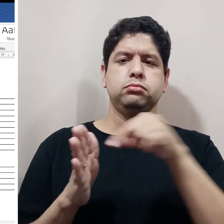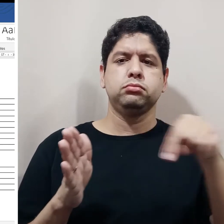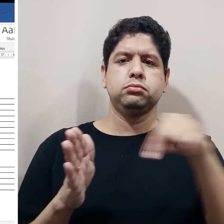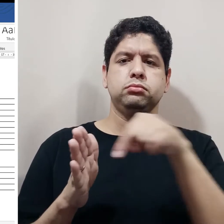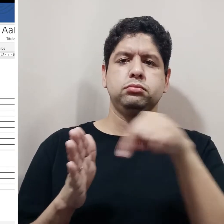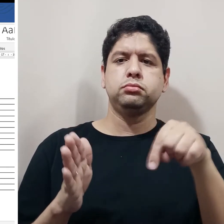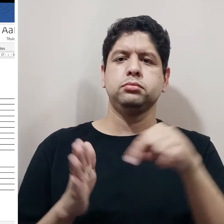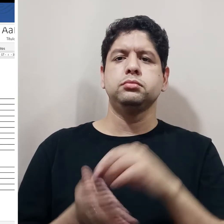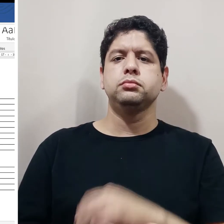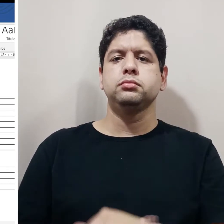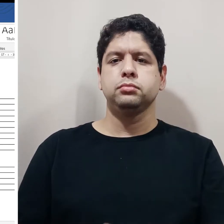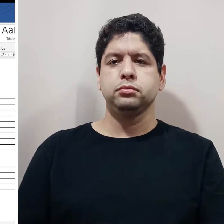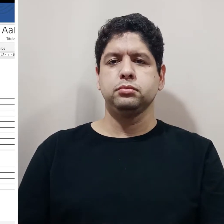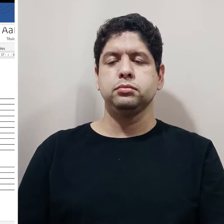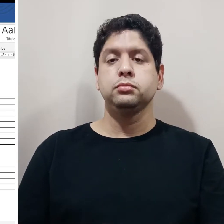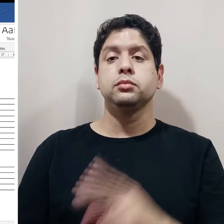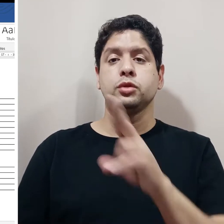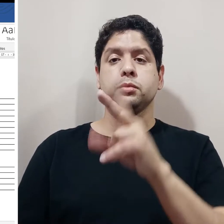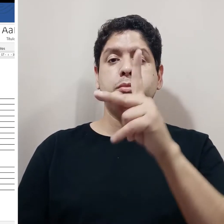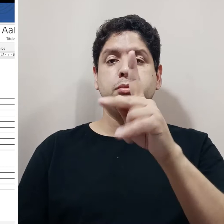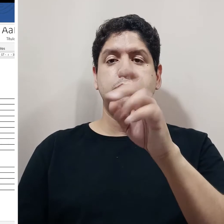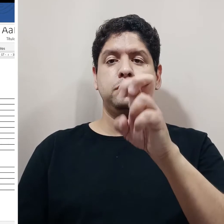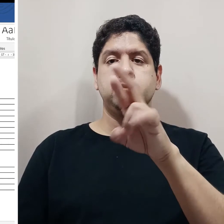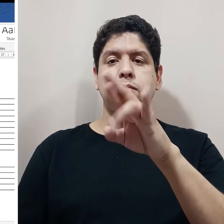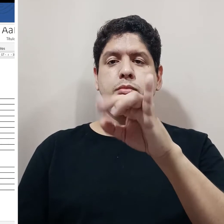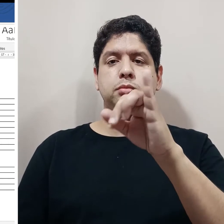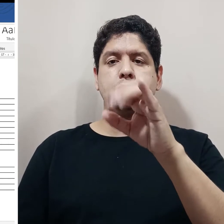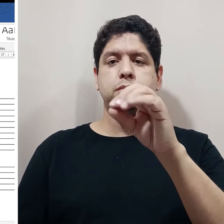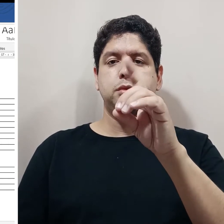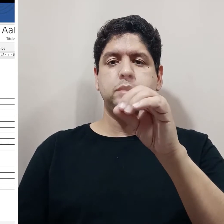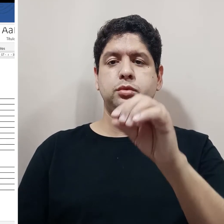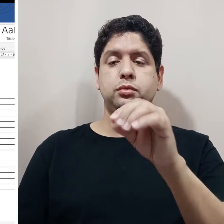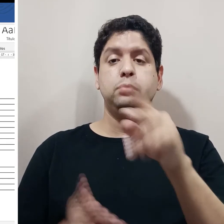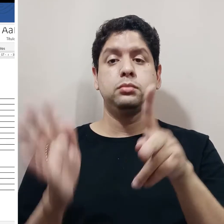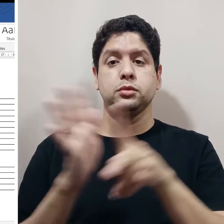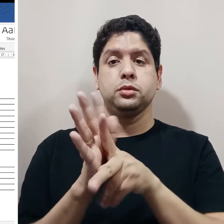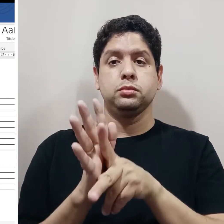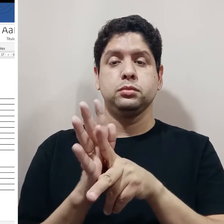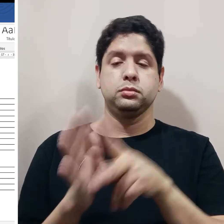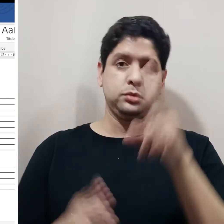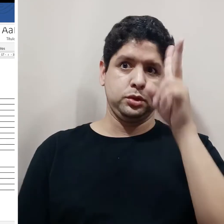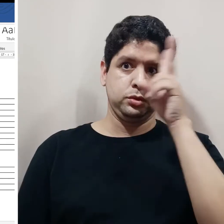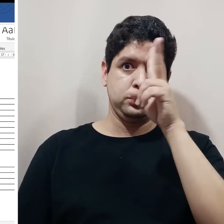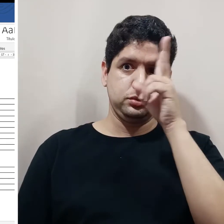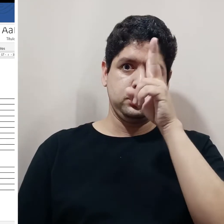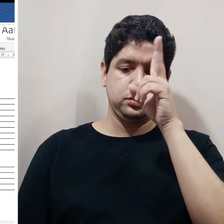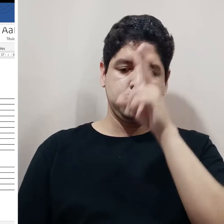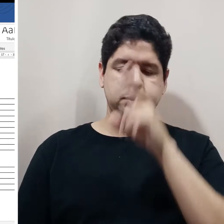foi um período, ou uma época, foi um período...